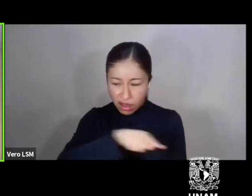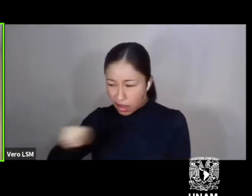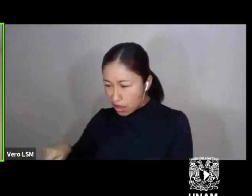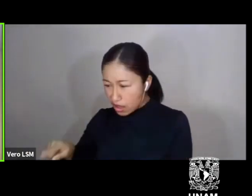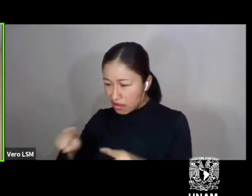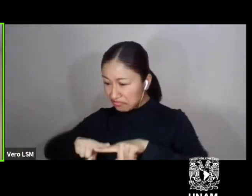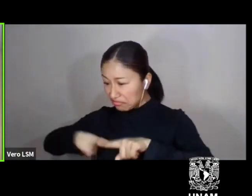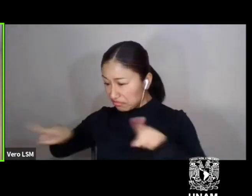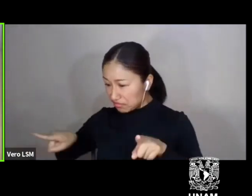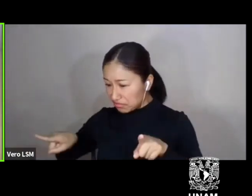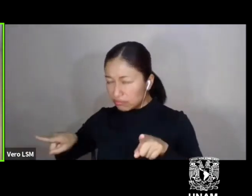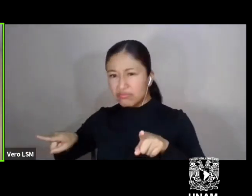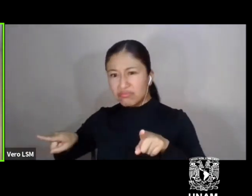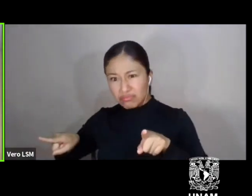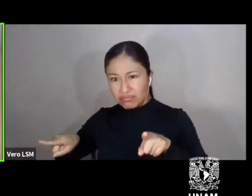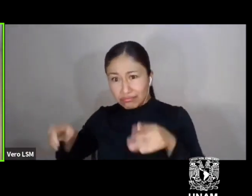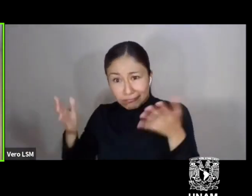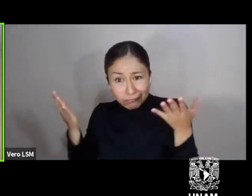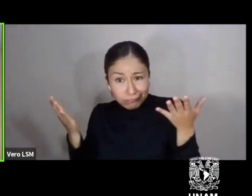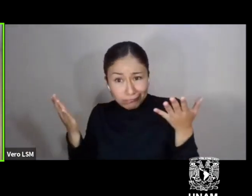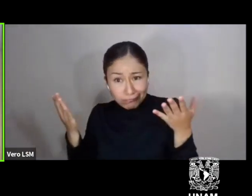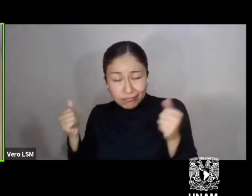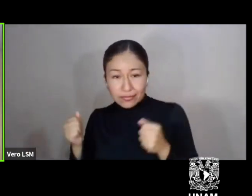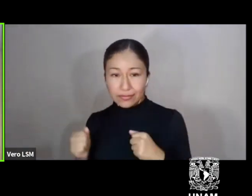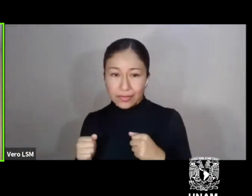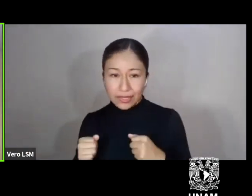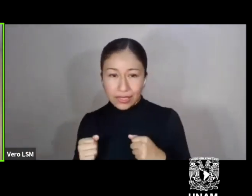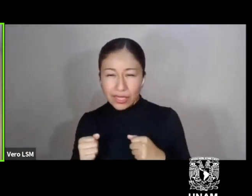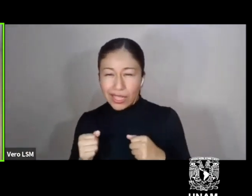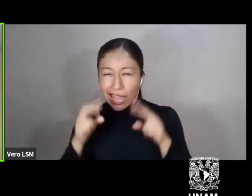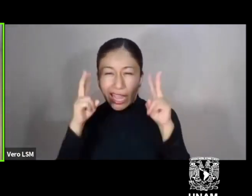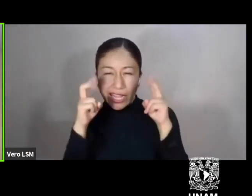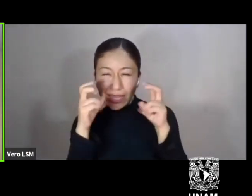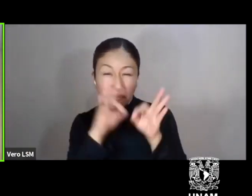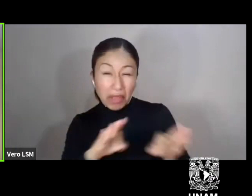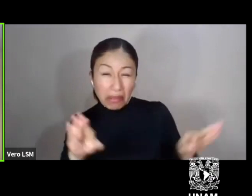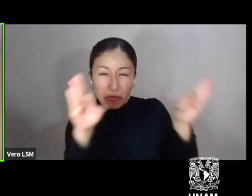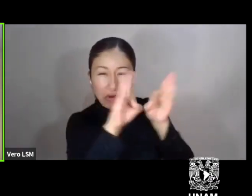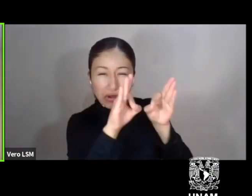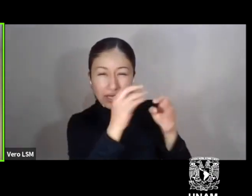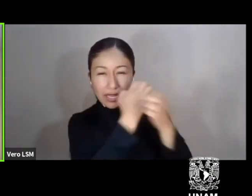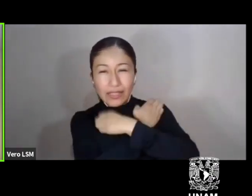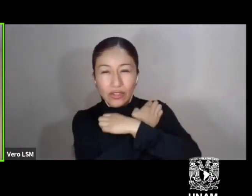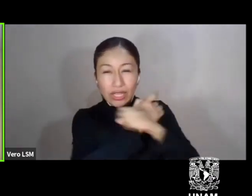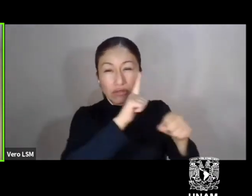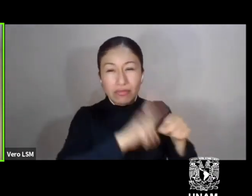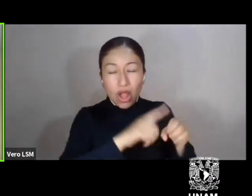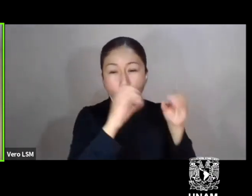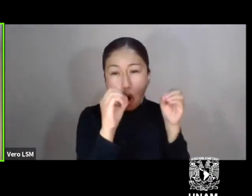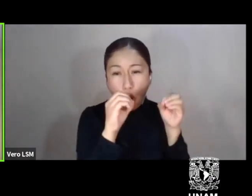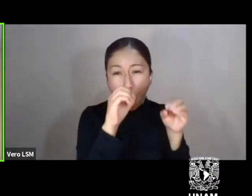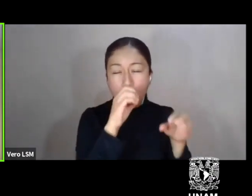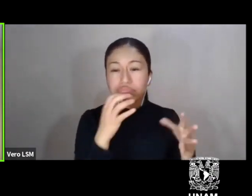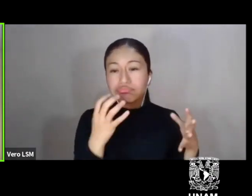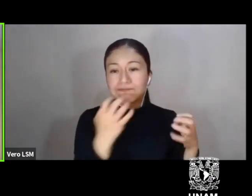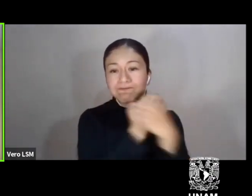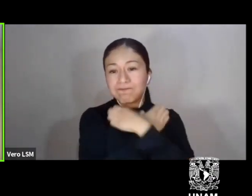ese tema, ¿no? Educación especial o educación inclusiva, o cómo le hacemos para